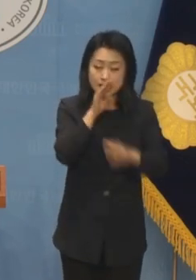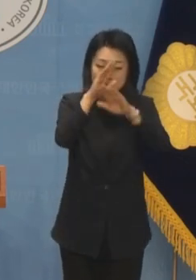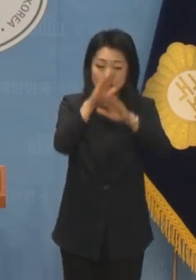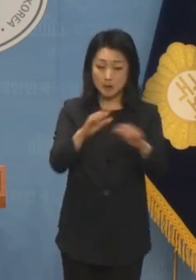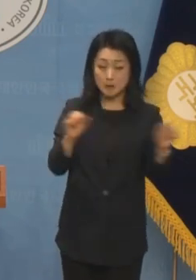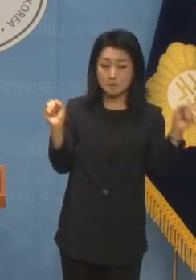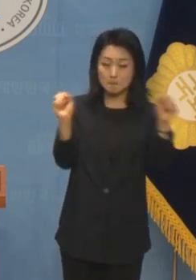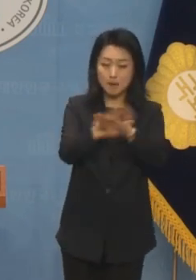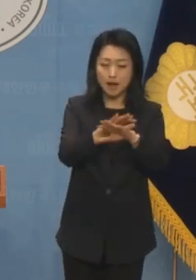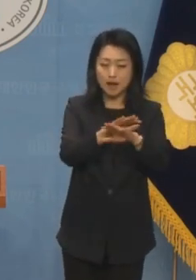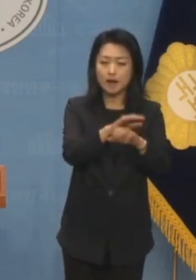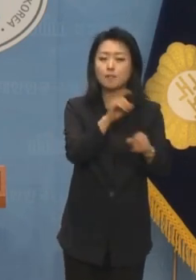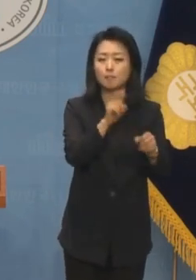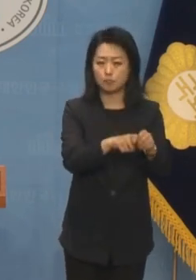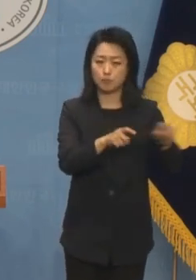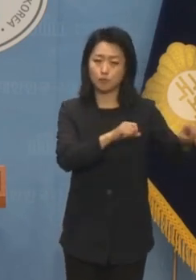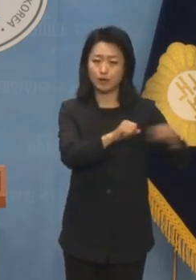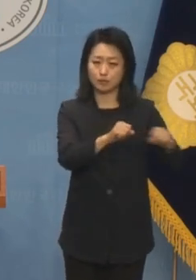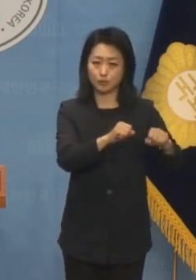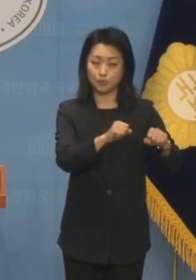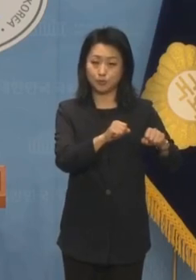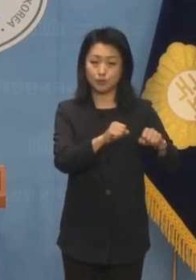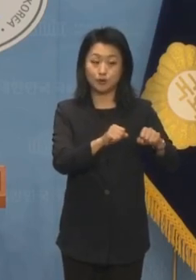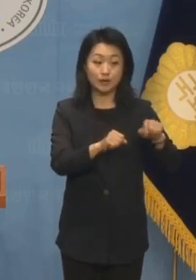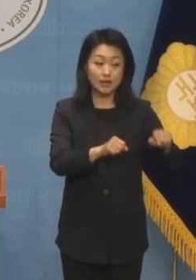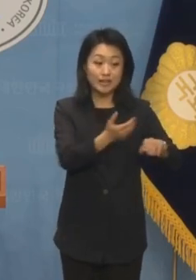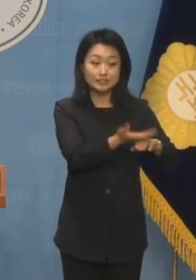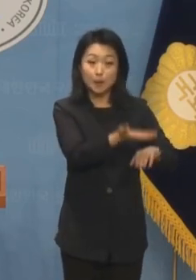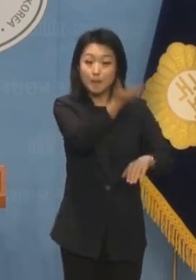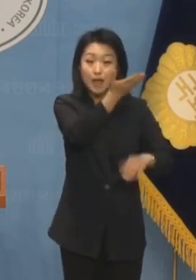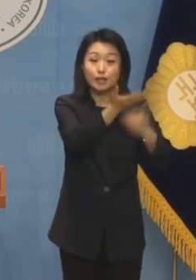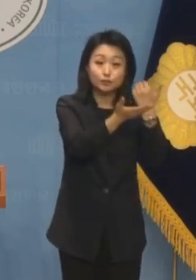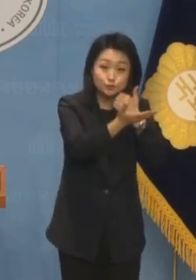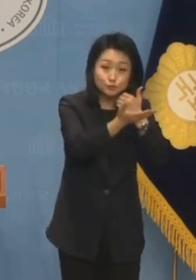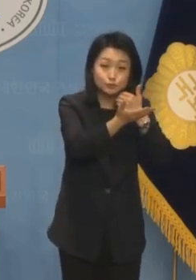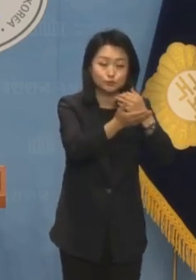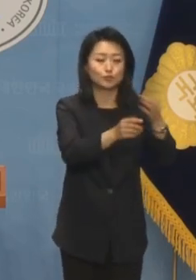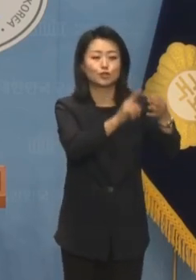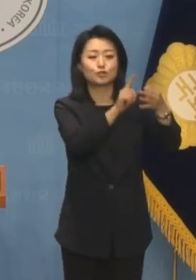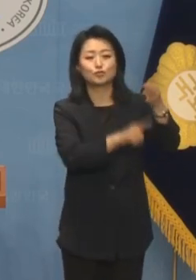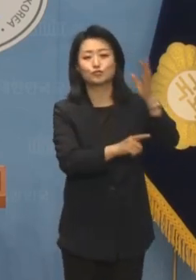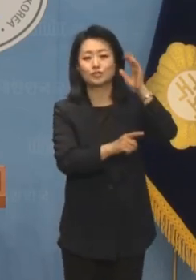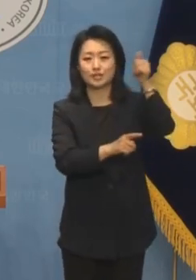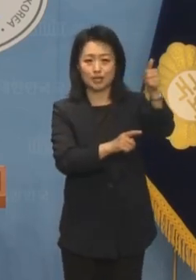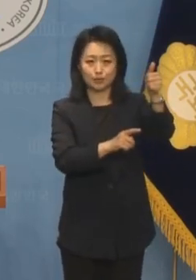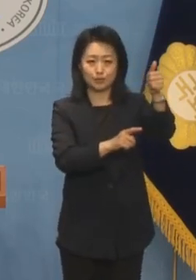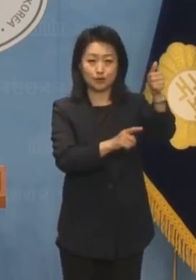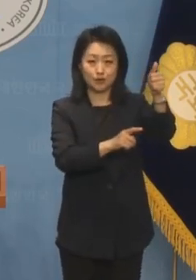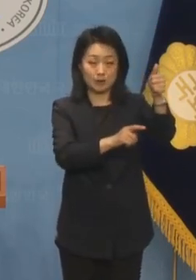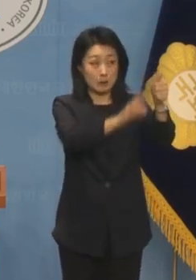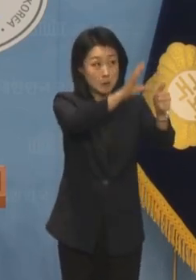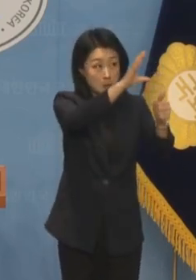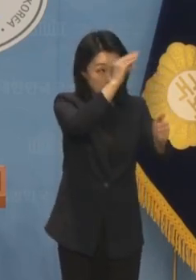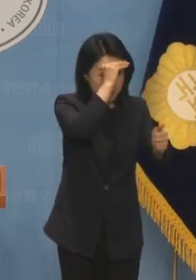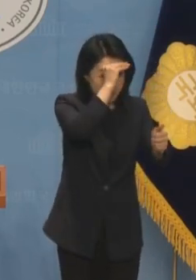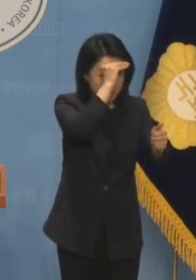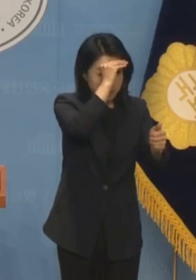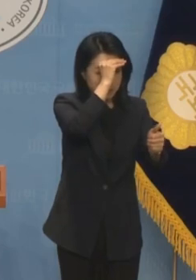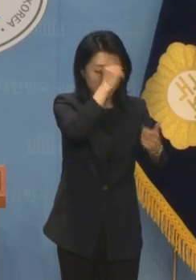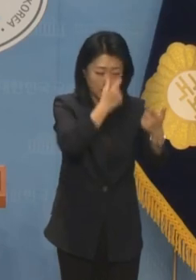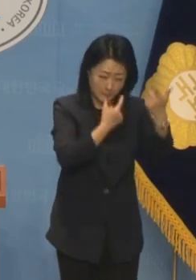이 검사의 행태는 자신의 선배인 윤석열 대통령을 똑 닮았습니다. 윤